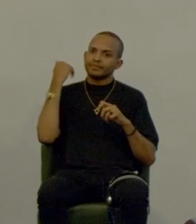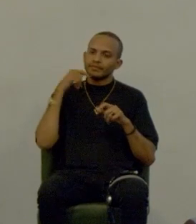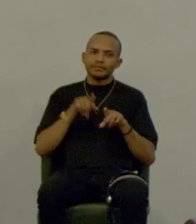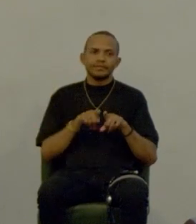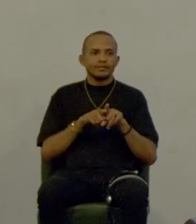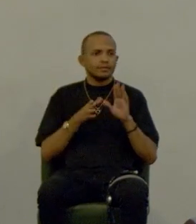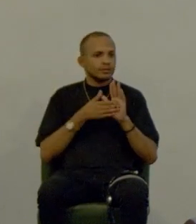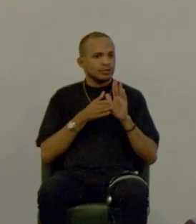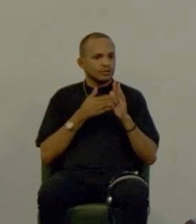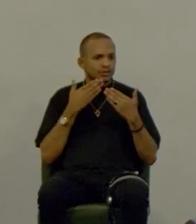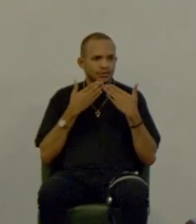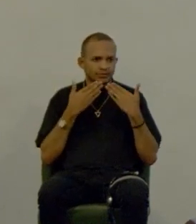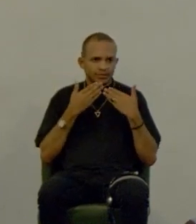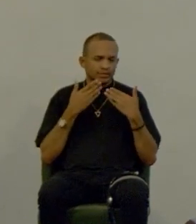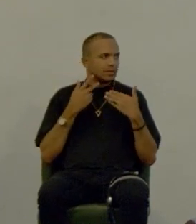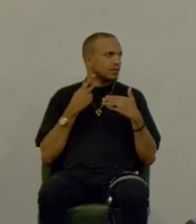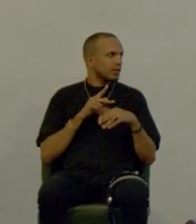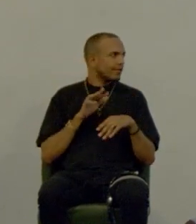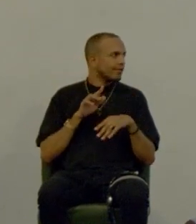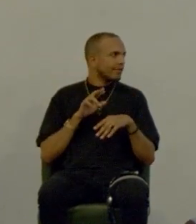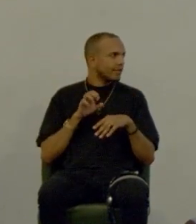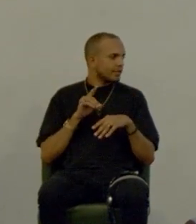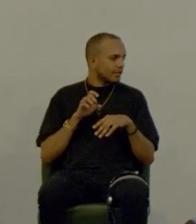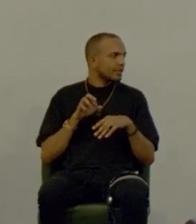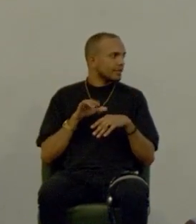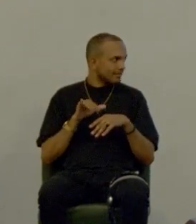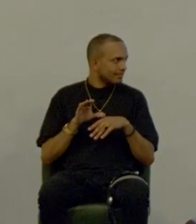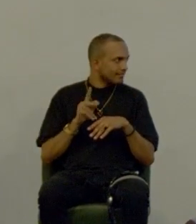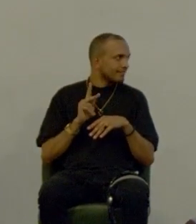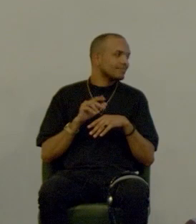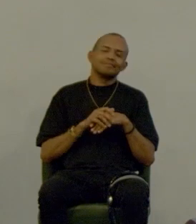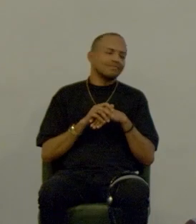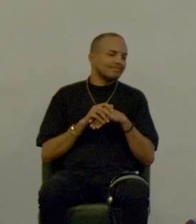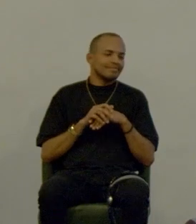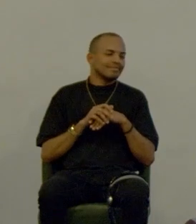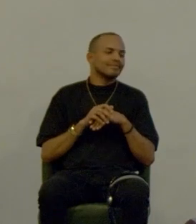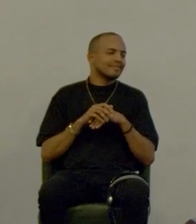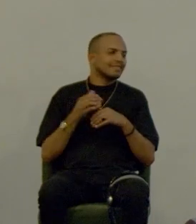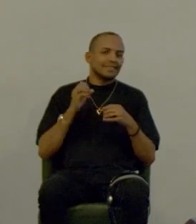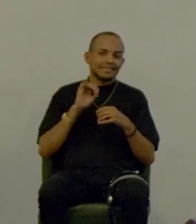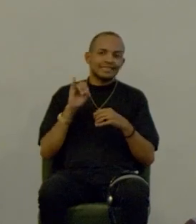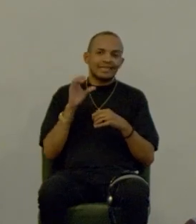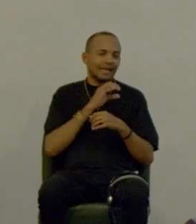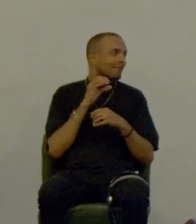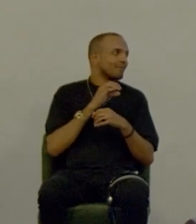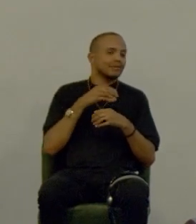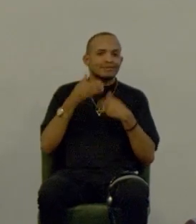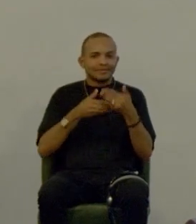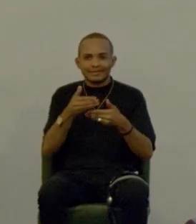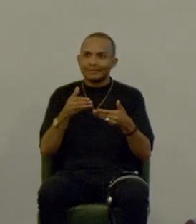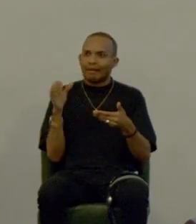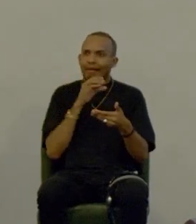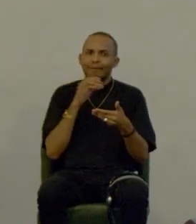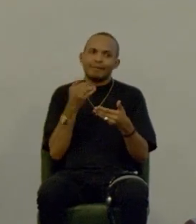propor uma conversa com a apresentação da Frederica e com a mediação da Lígia. Se eu estiver falando muito rápido, vocês me avisam, porque eu tenho essa tendência, às vezes, de